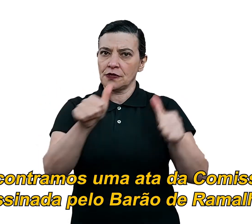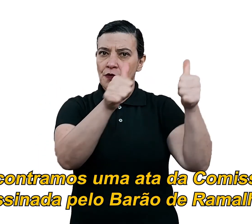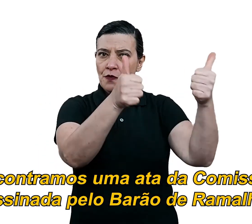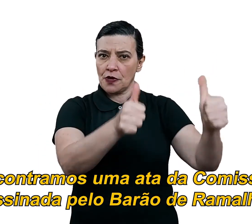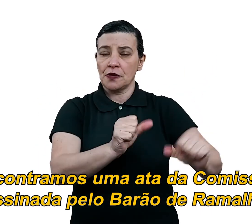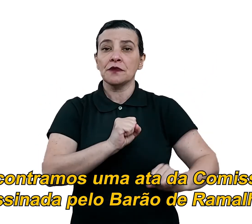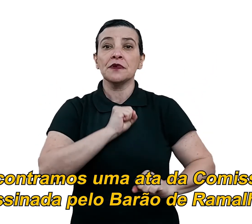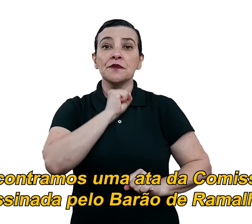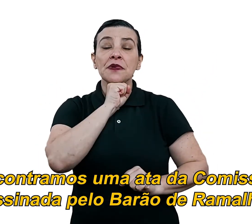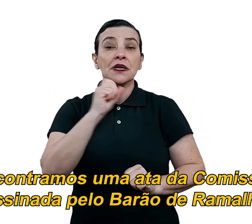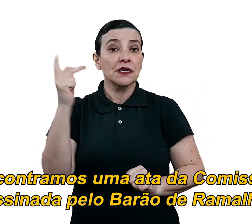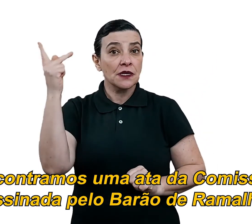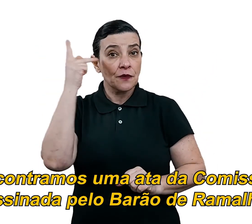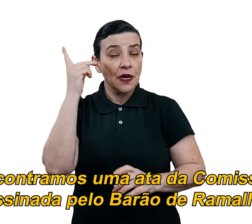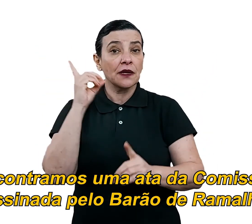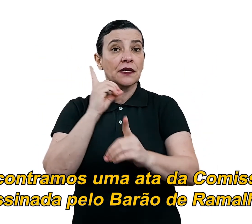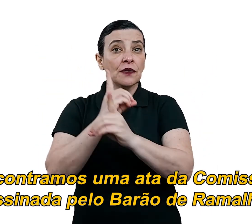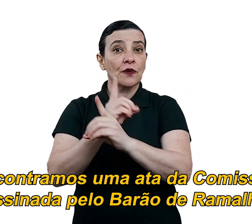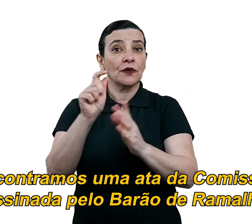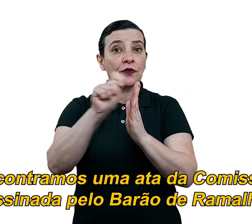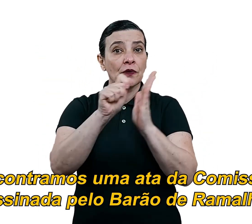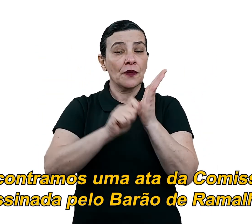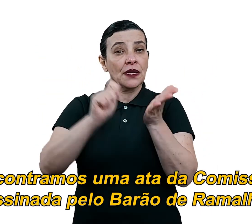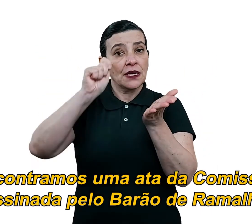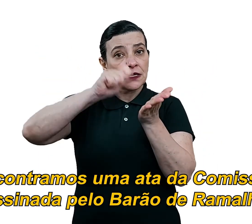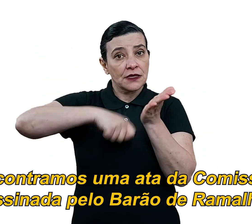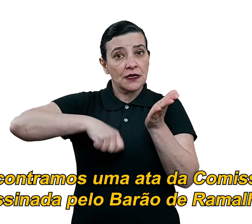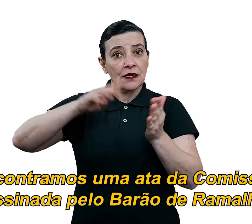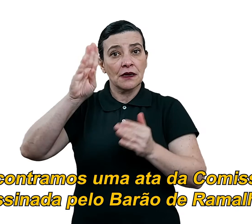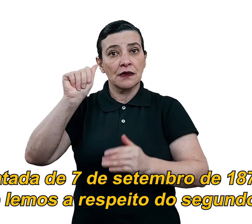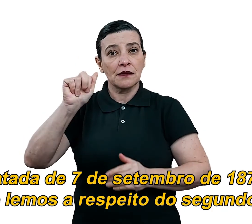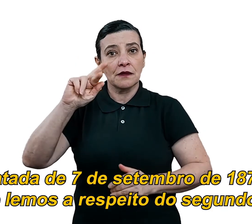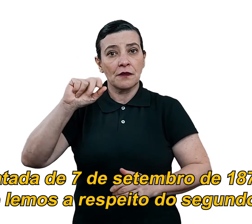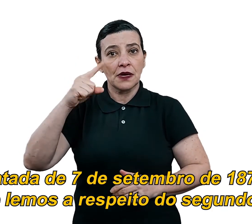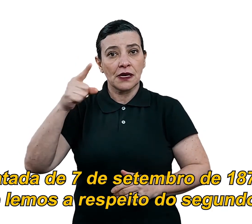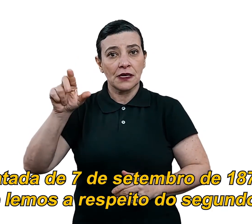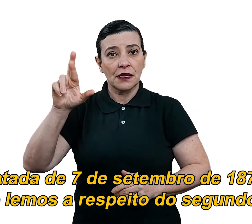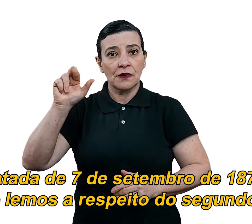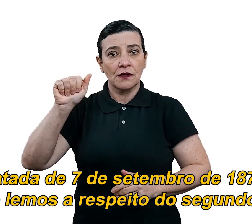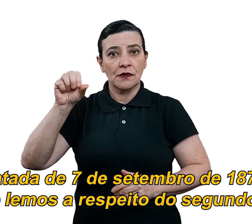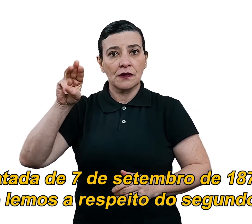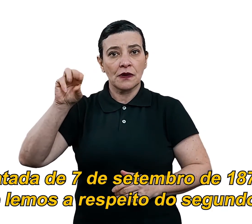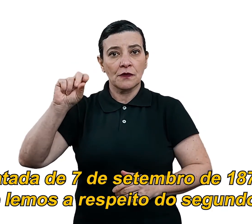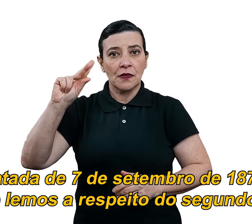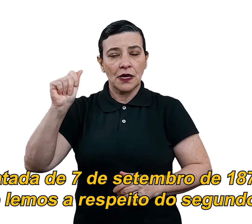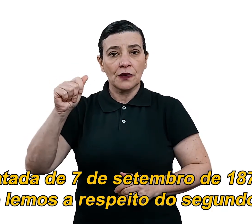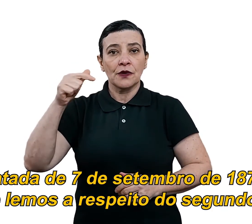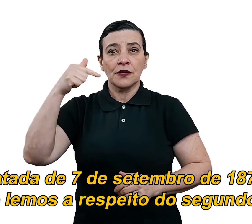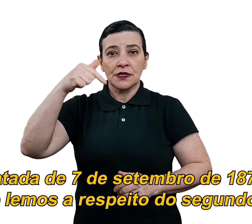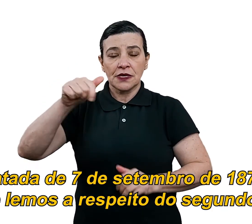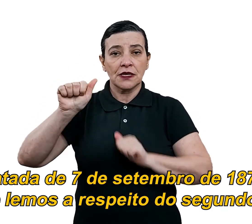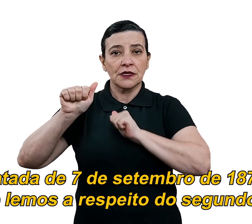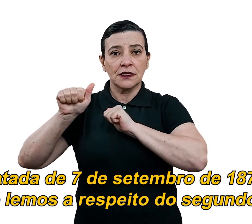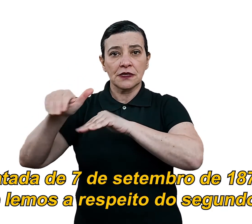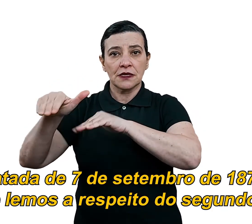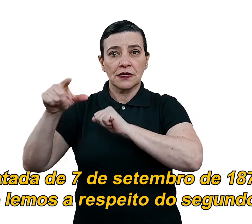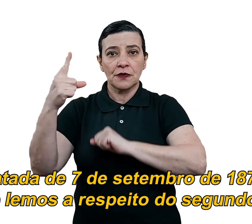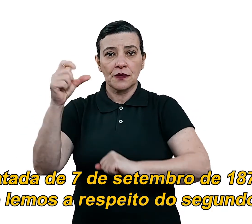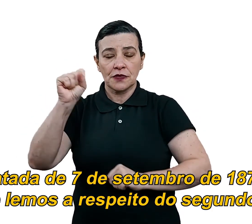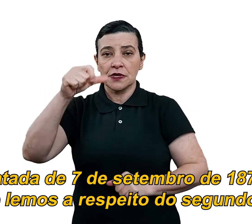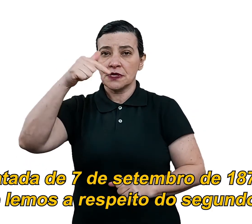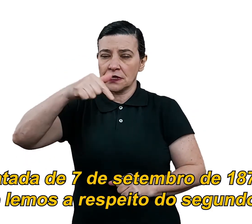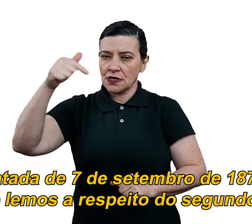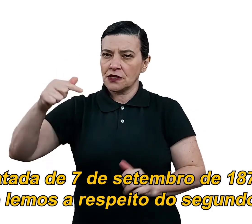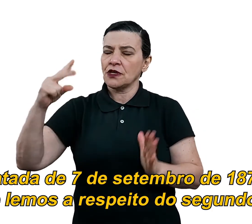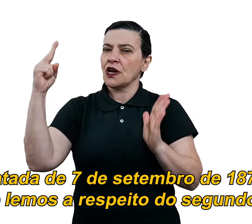Paulo, encontramos uma ata da comissão assinada pelo Barão de Ramalho, datada de 7 de setembro de 1877, onde